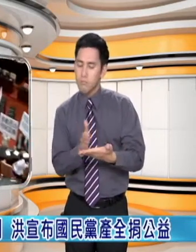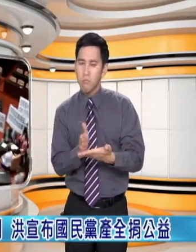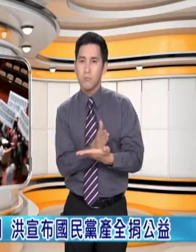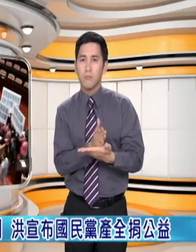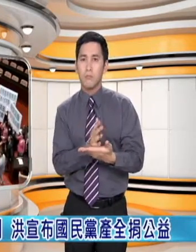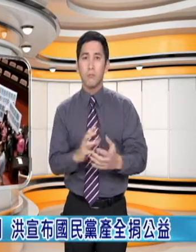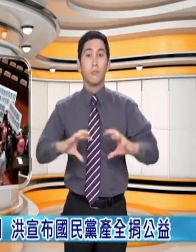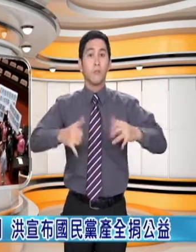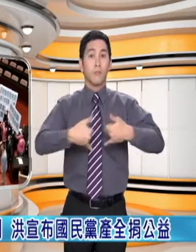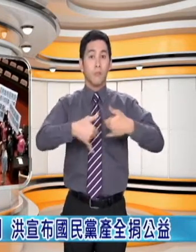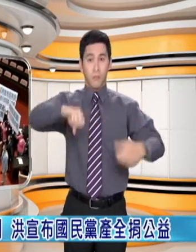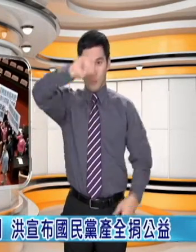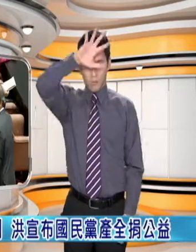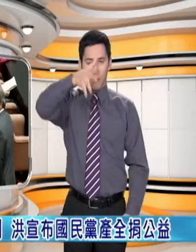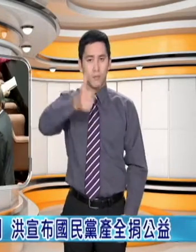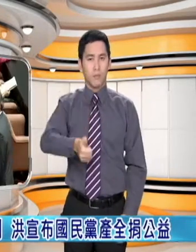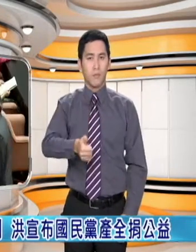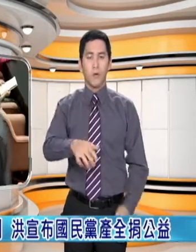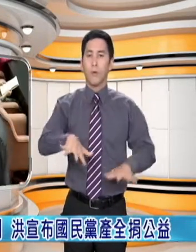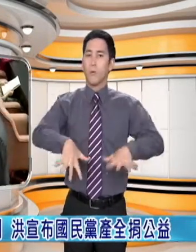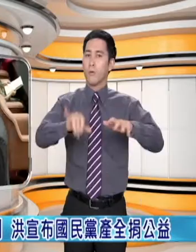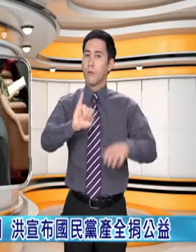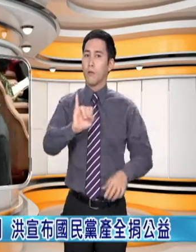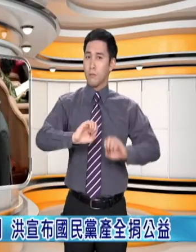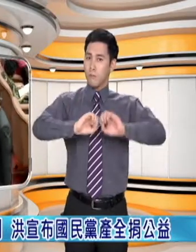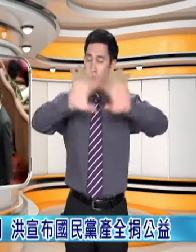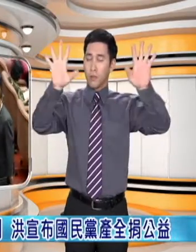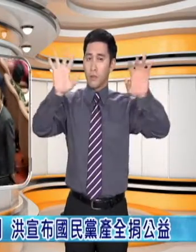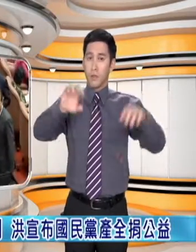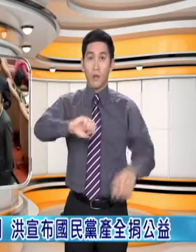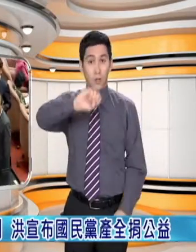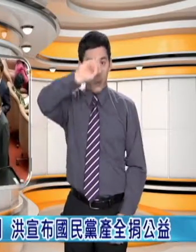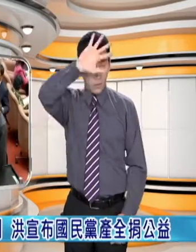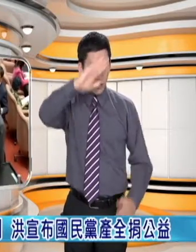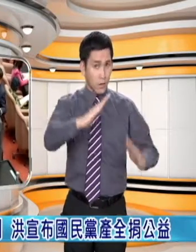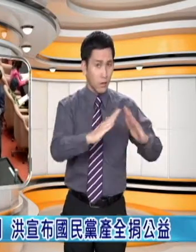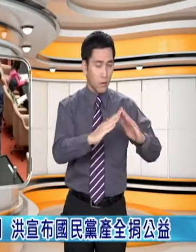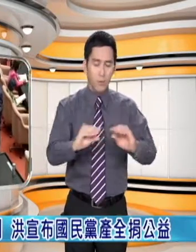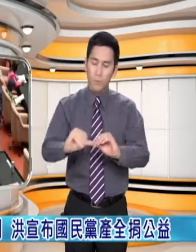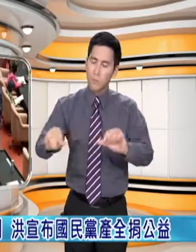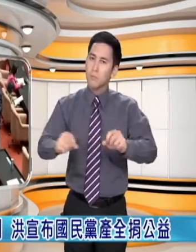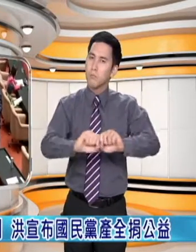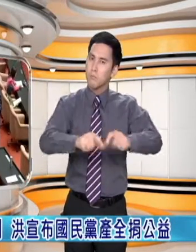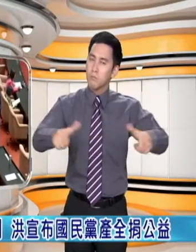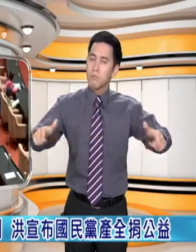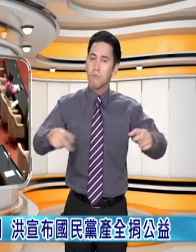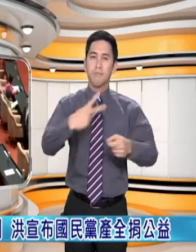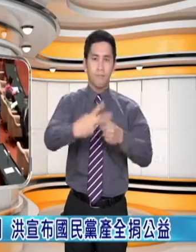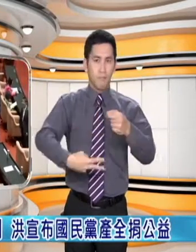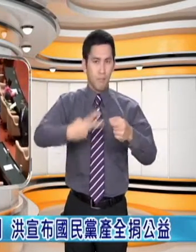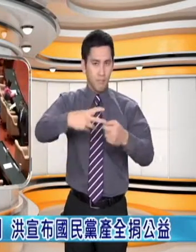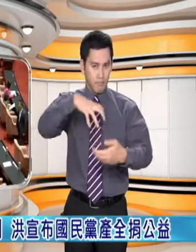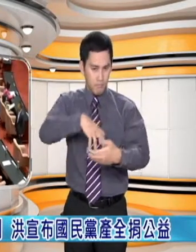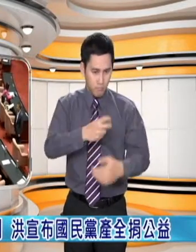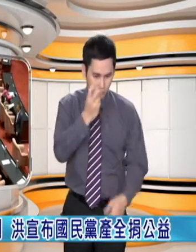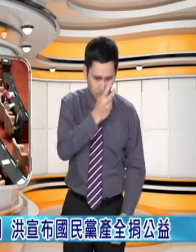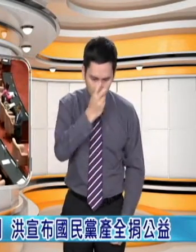誓，愿意在两年内清理国民党现有财产，在扣除负债之